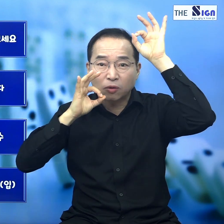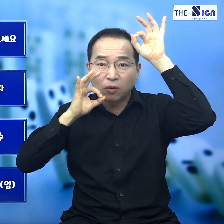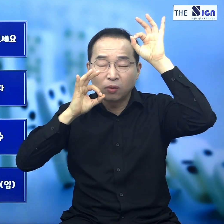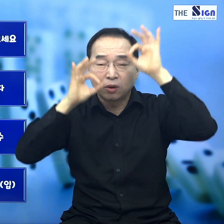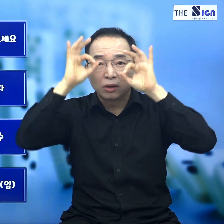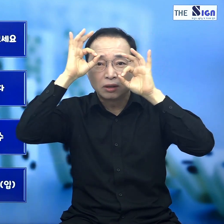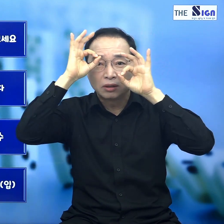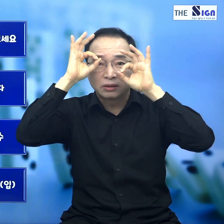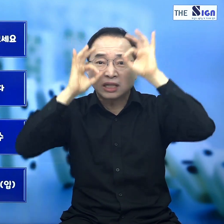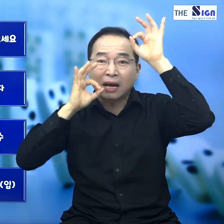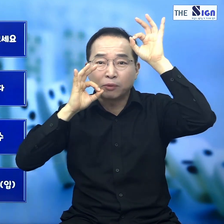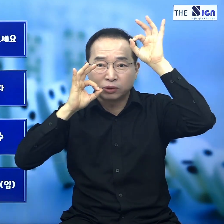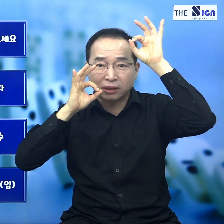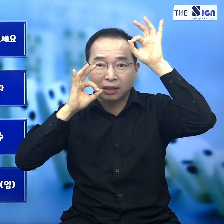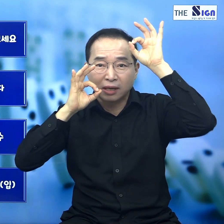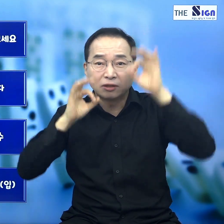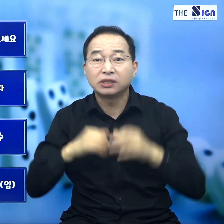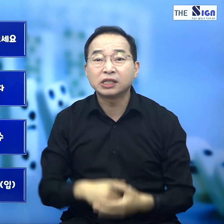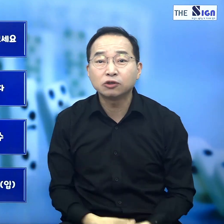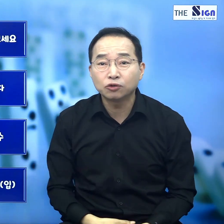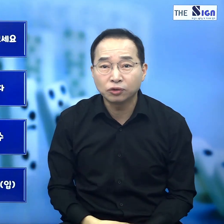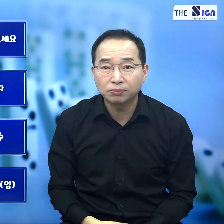상하로 잘못됐다. 이걸 실수로 씁니다.